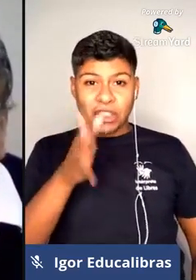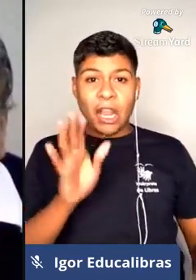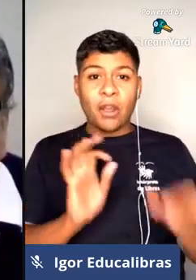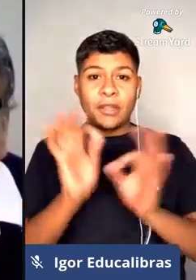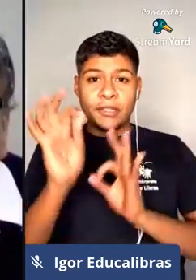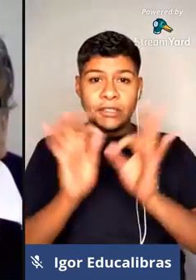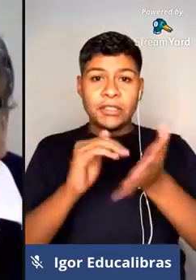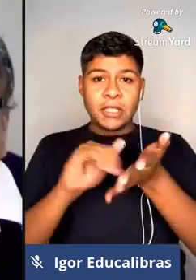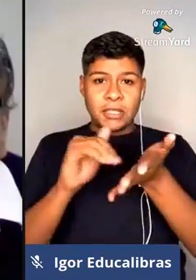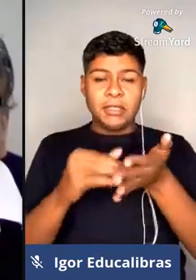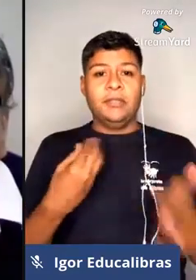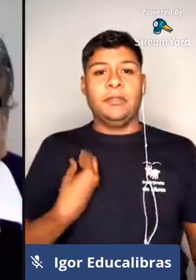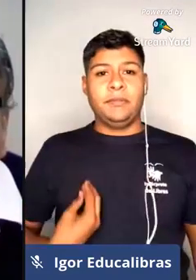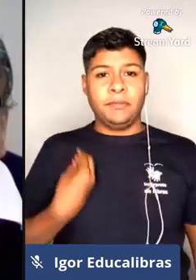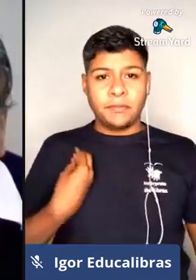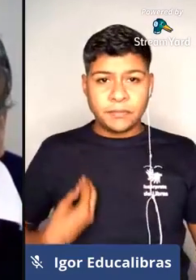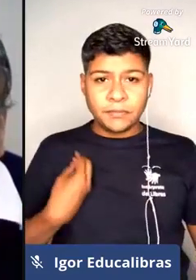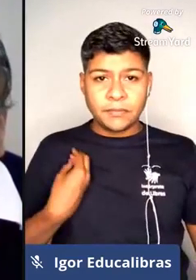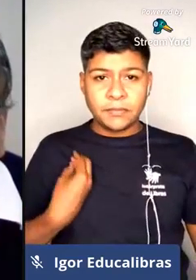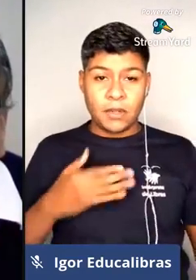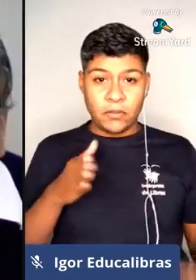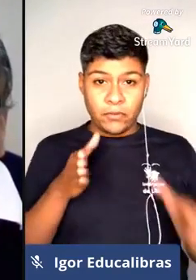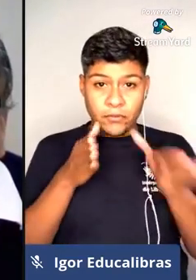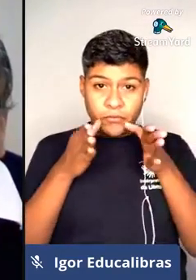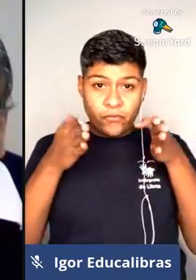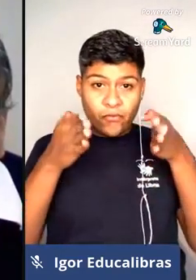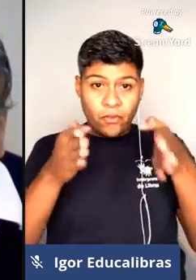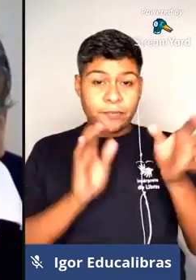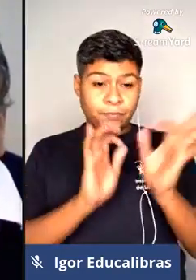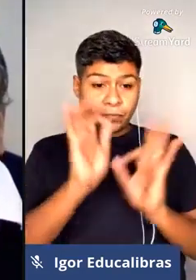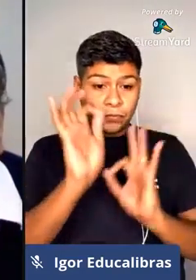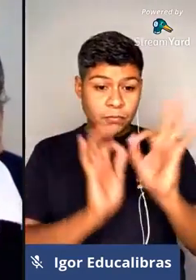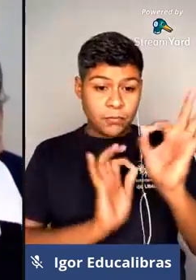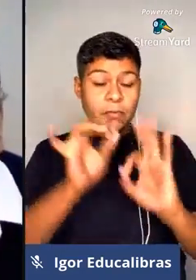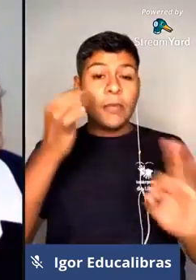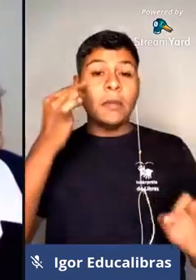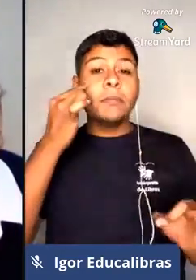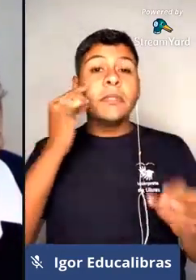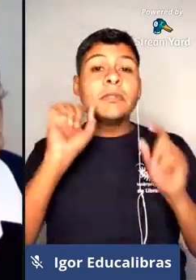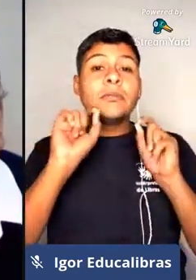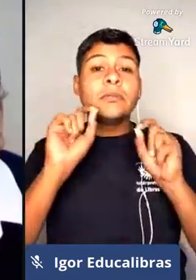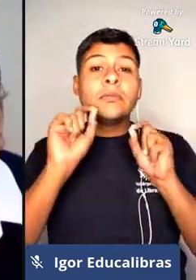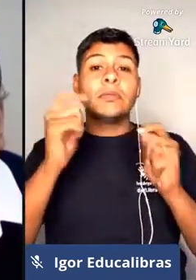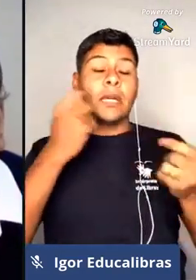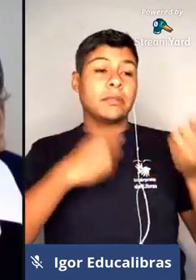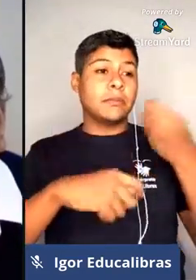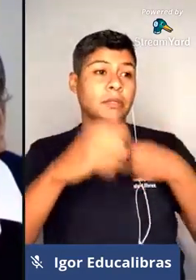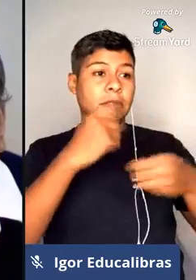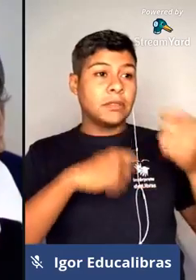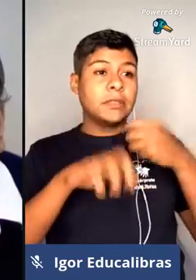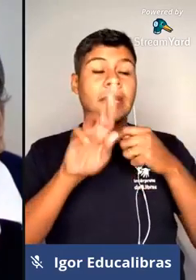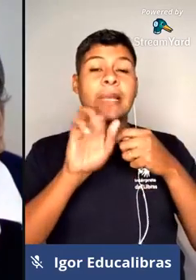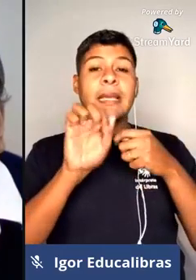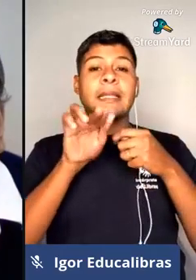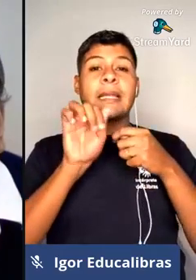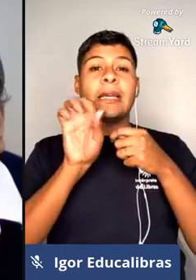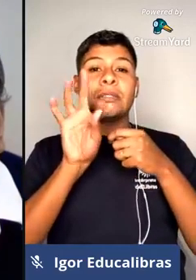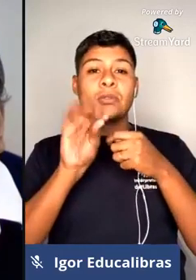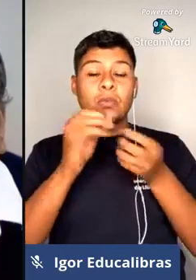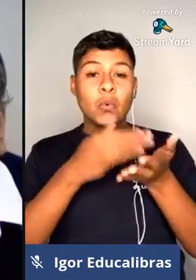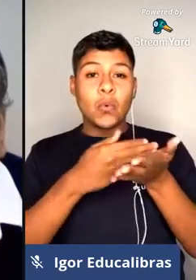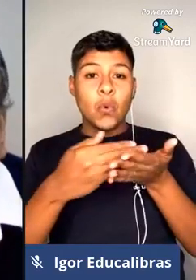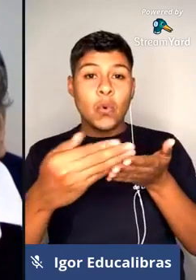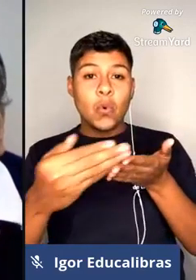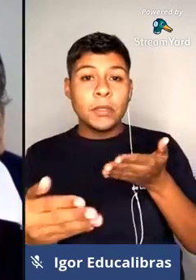ela estava, assim, com um foco organizacional, mas eu penso que foi a partir da administração do Renato Baena que ela começou a